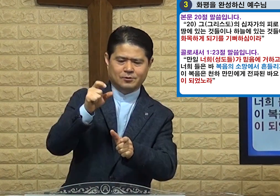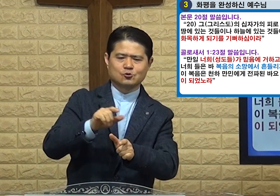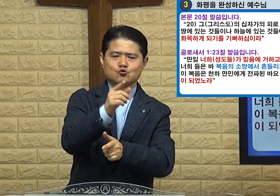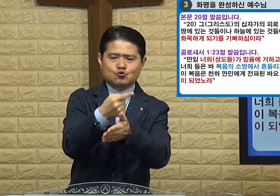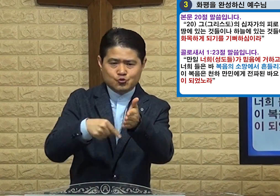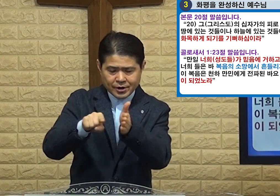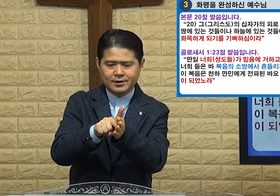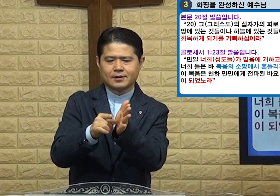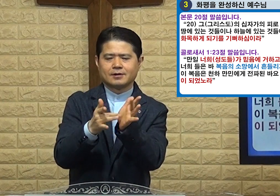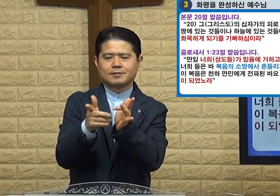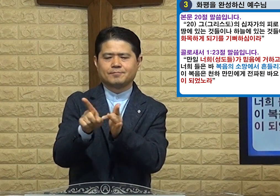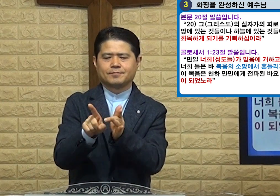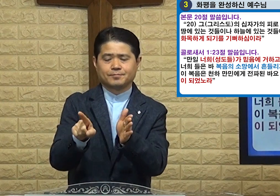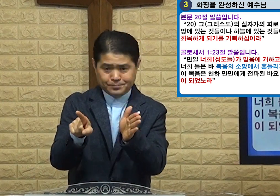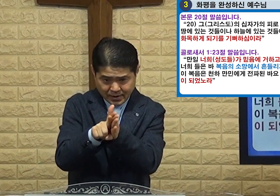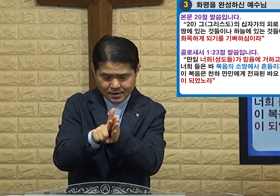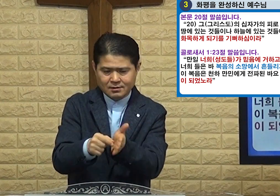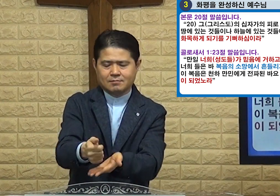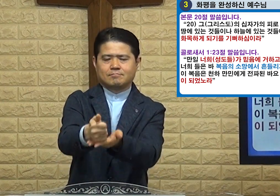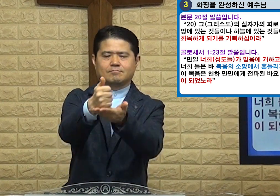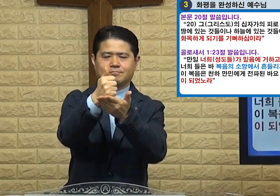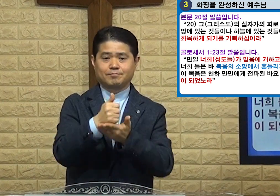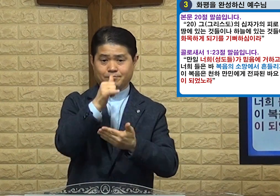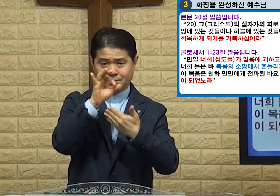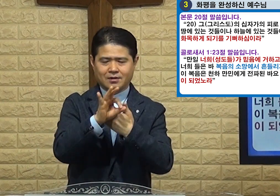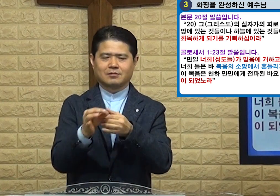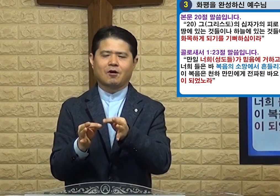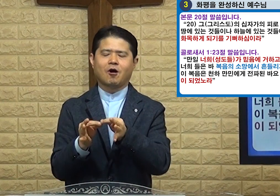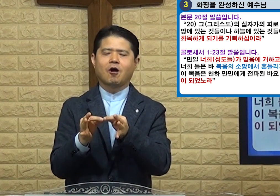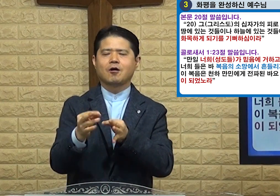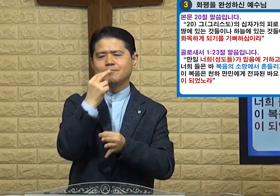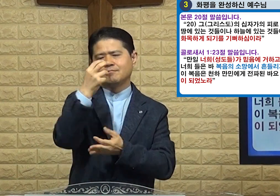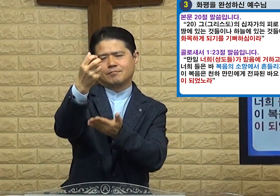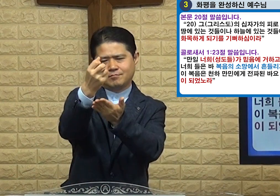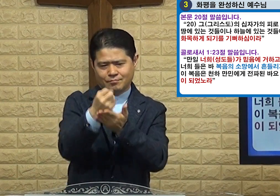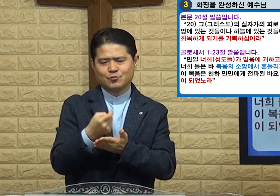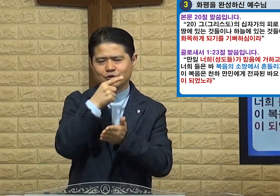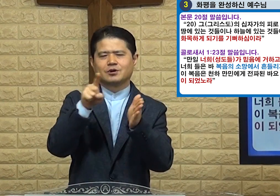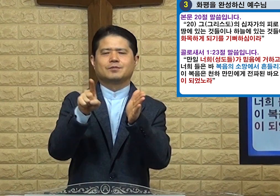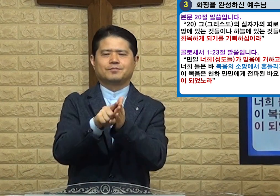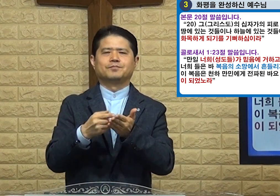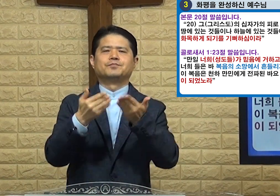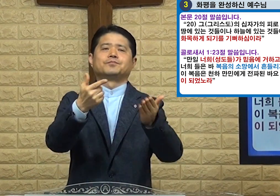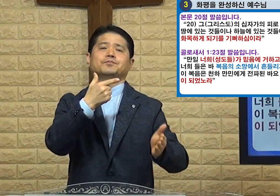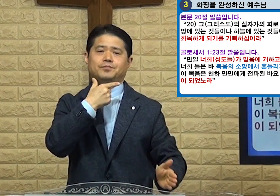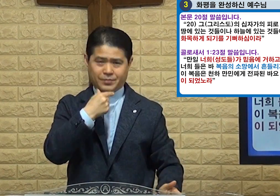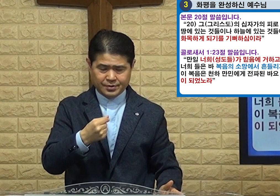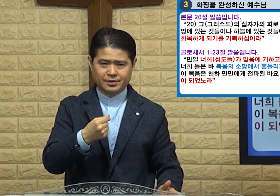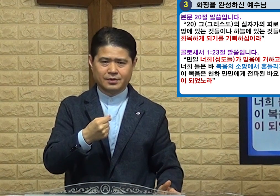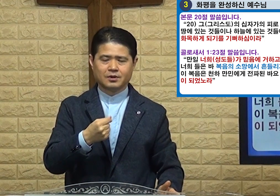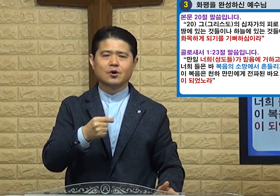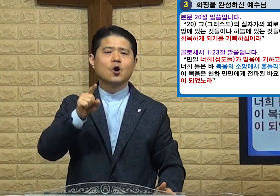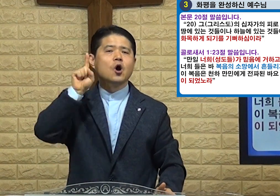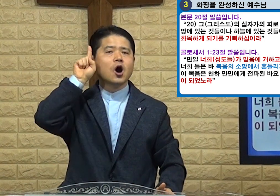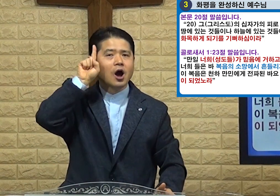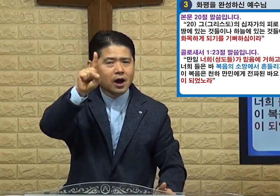말고 더욱더 우리가 강하게 예수님을 믿고 우리 안에 거한다면 그 영생의 생명을 우리가 얻기를